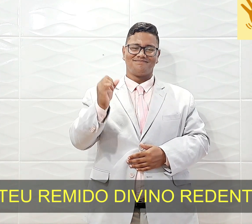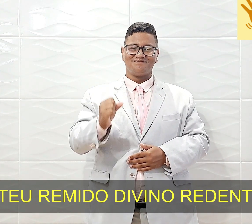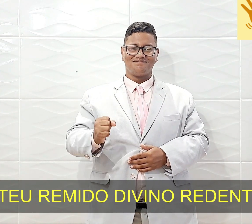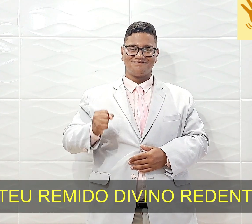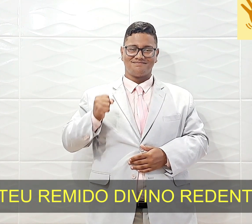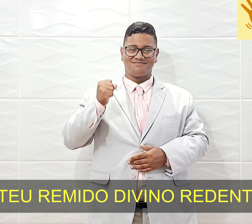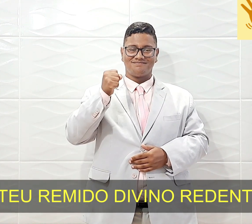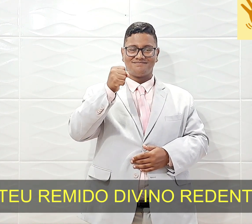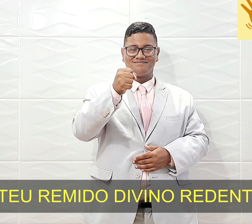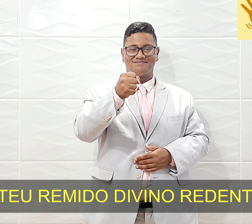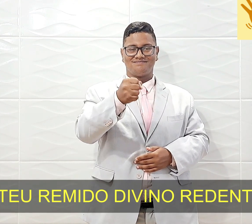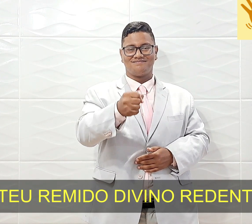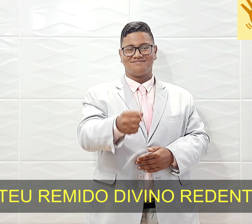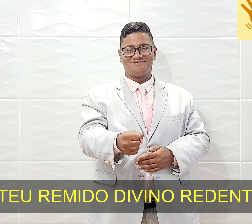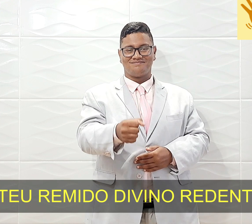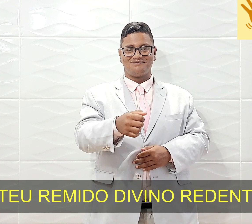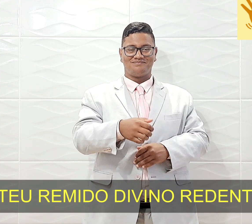Divino Redentor